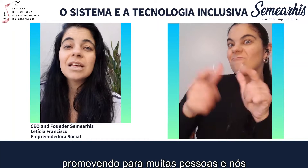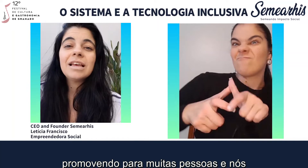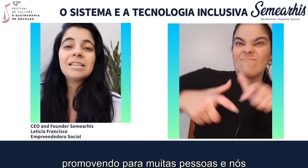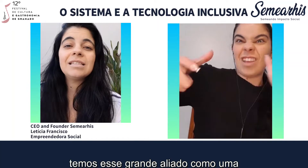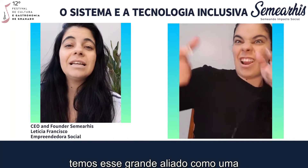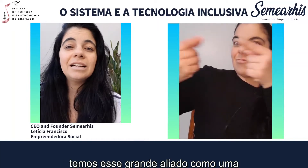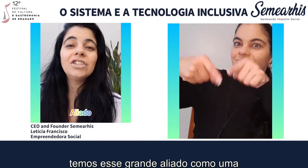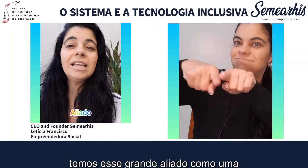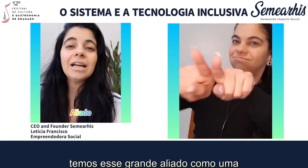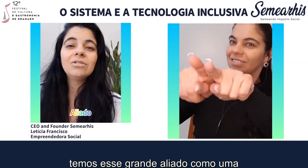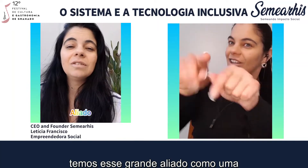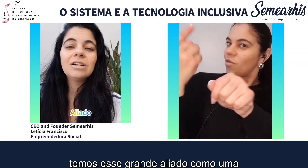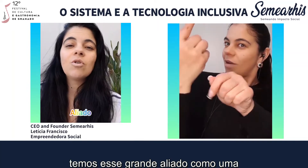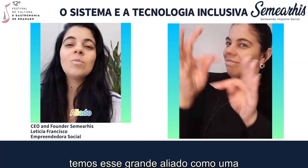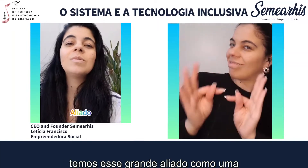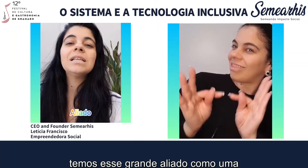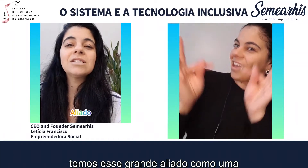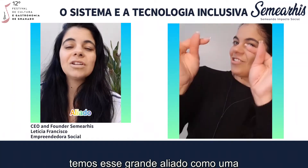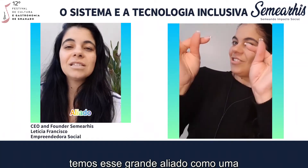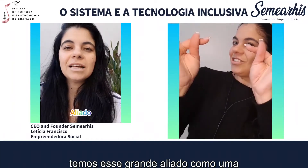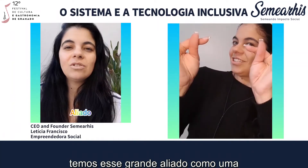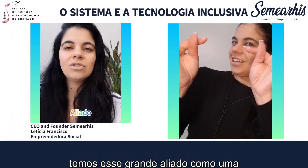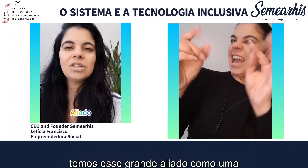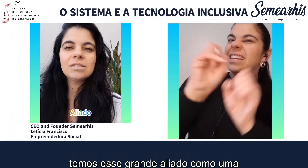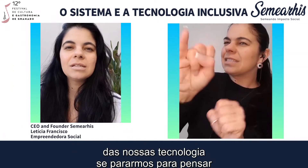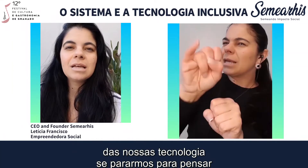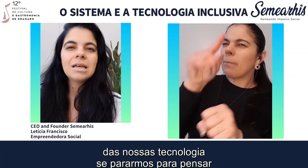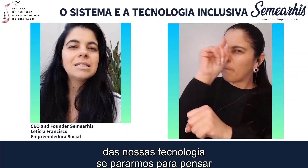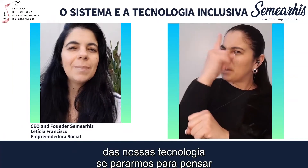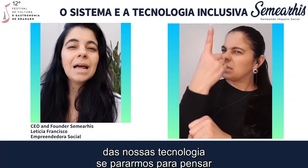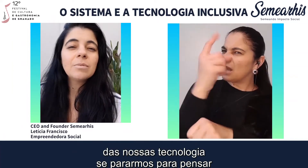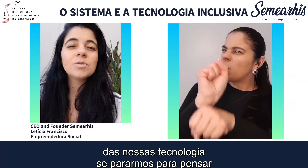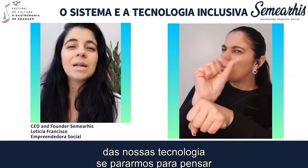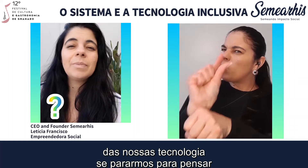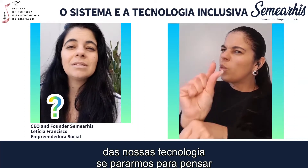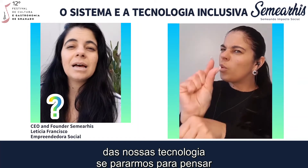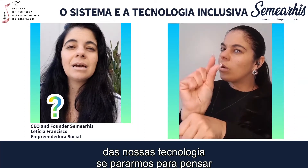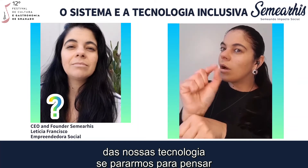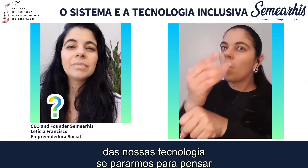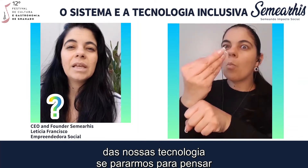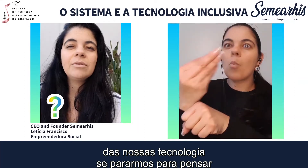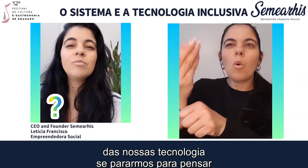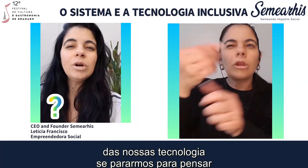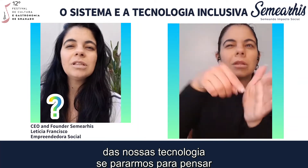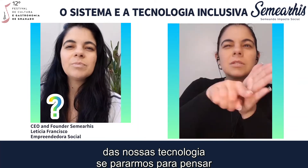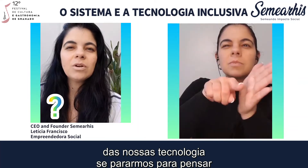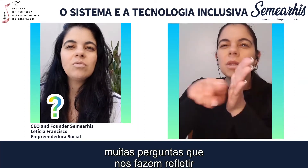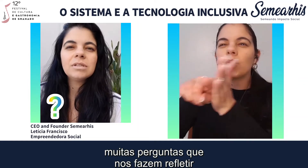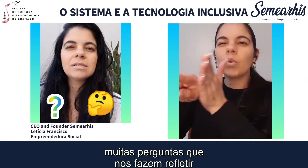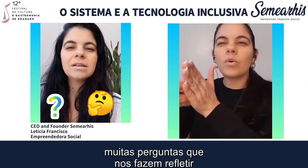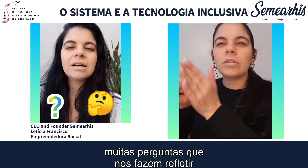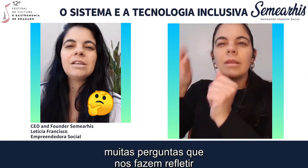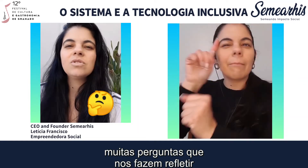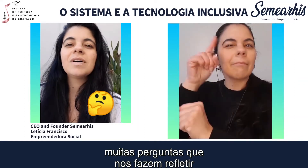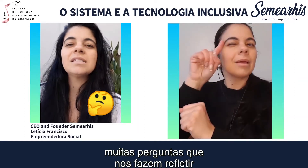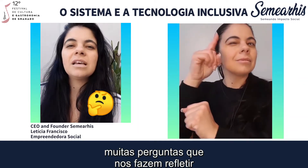temos esse grande aliado como uma das nossas tecnologias. Se pararmos para pensar em muitas